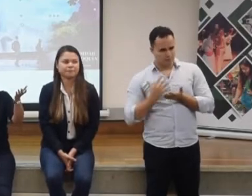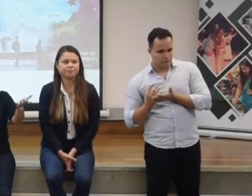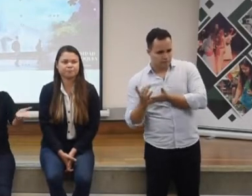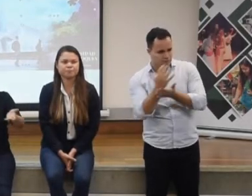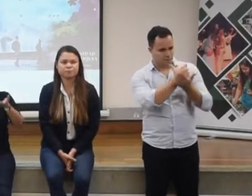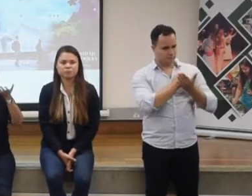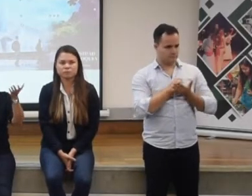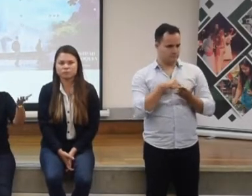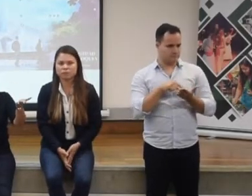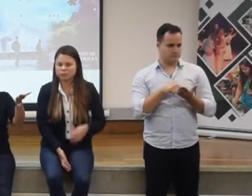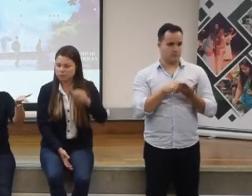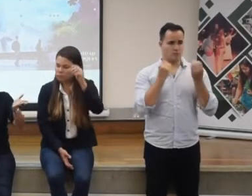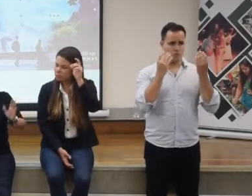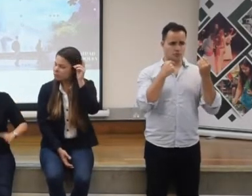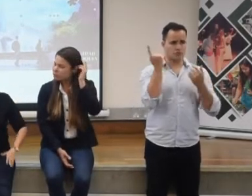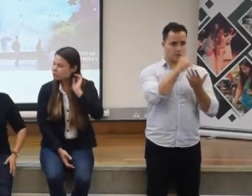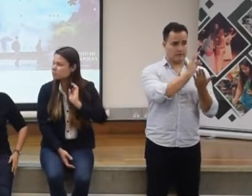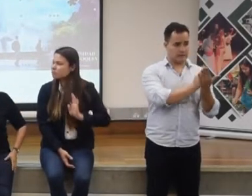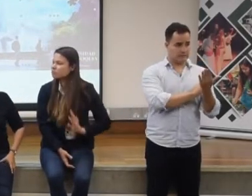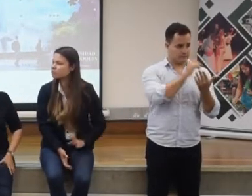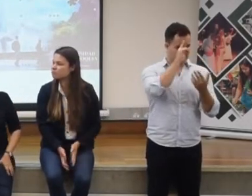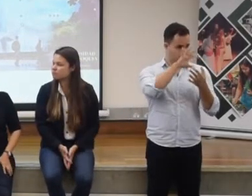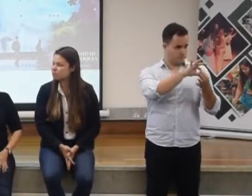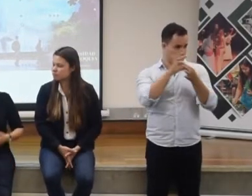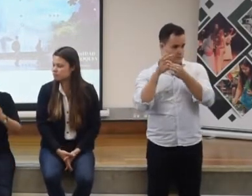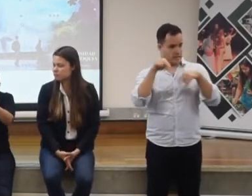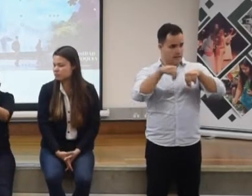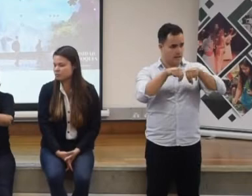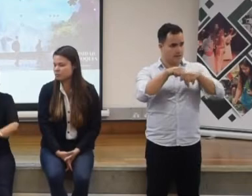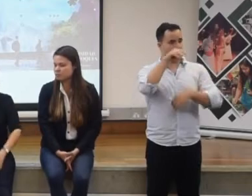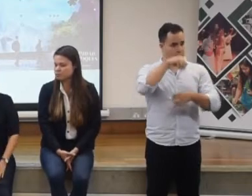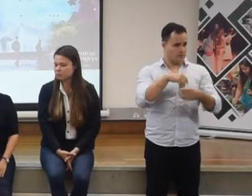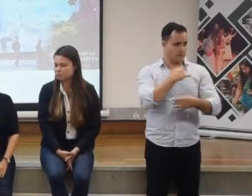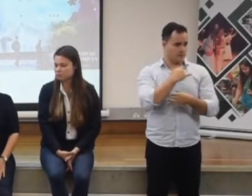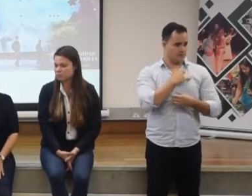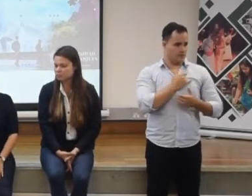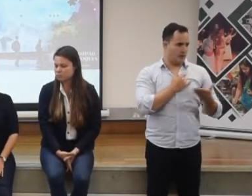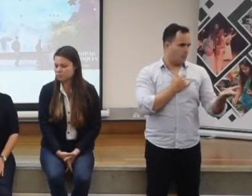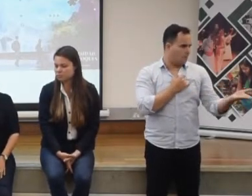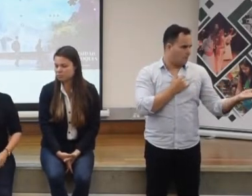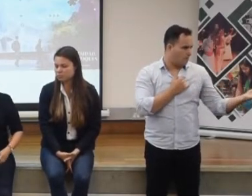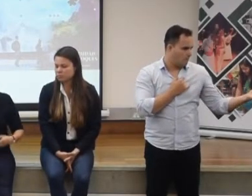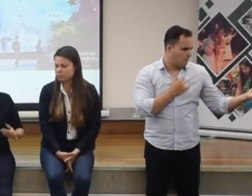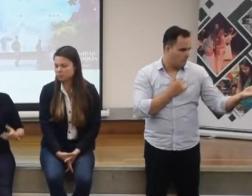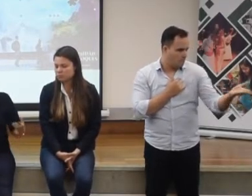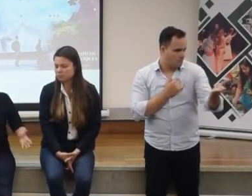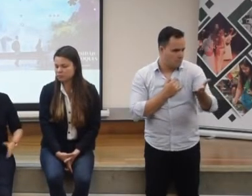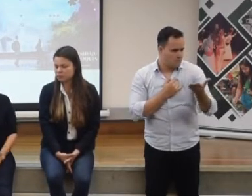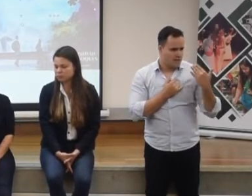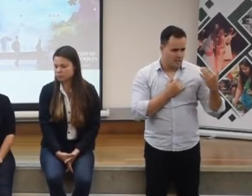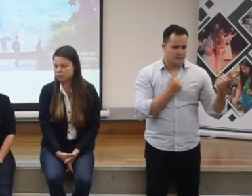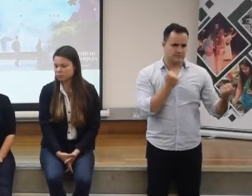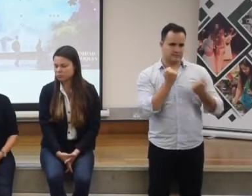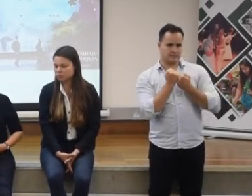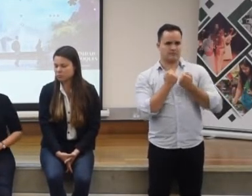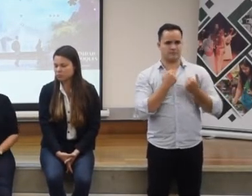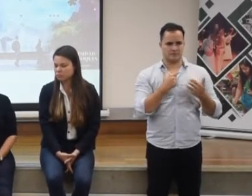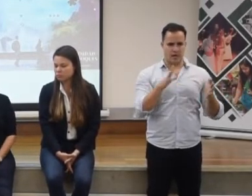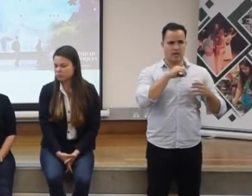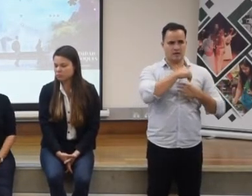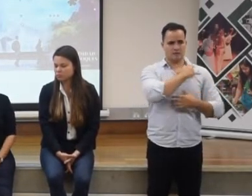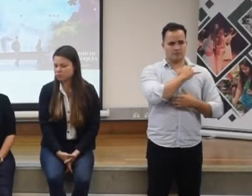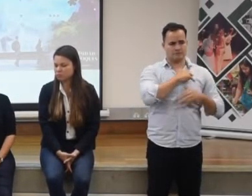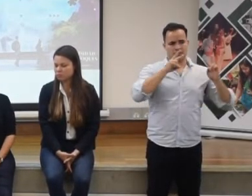hecho sus tesis y sus trabajos sobre el concepto. Entonces, también podríamos apoyarnos en qué estudios tiene ya la